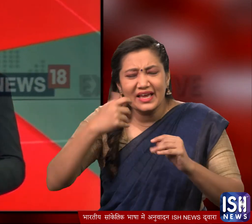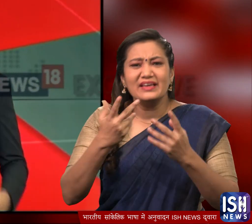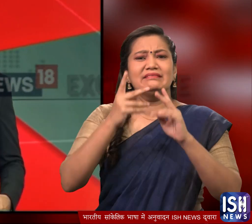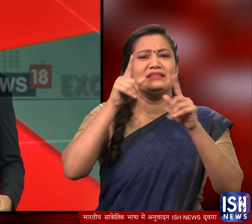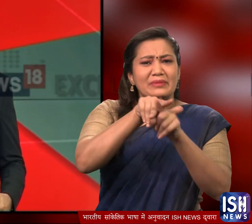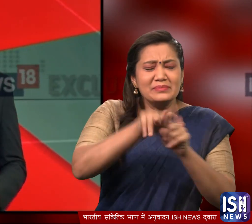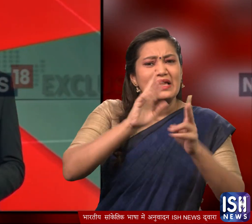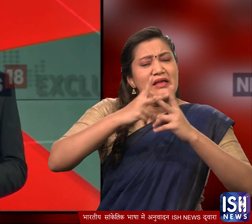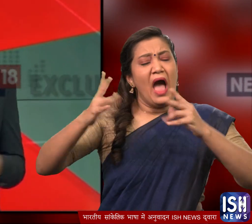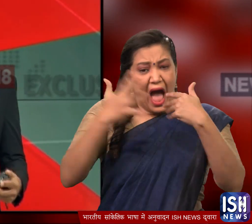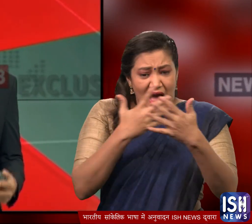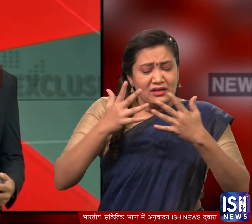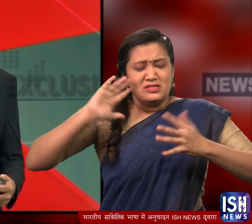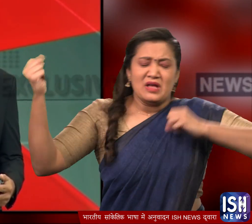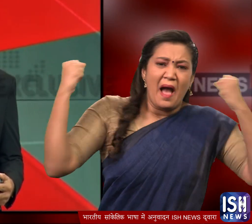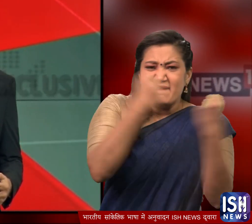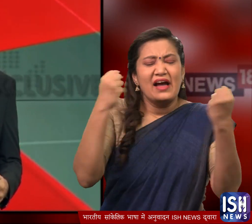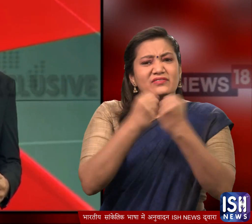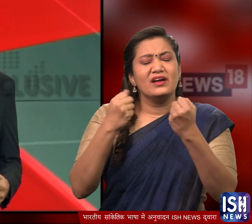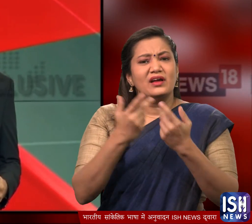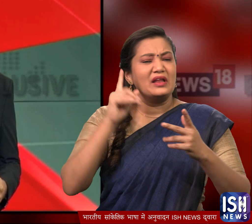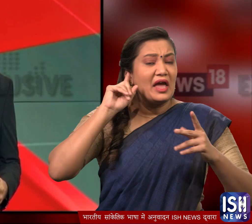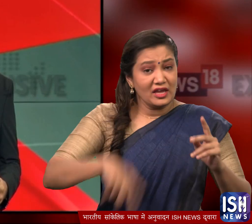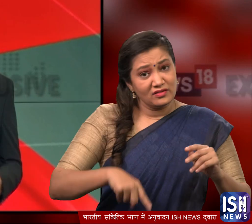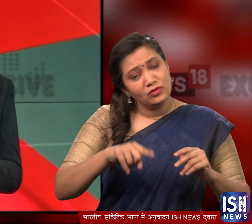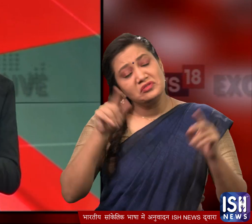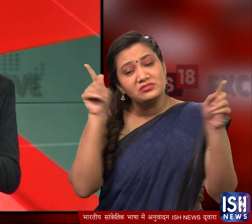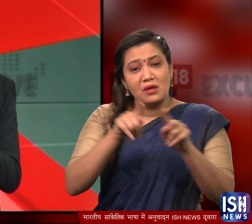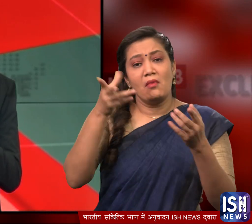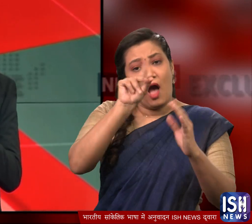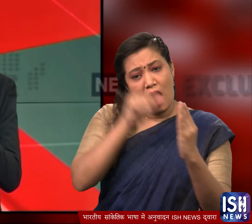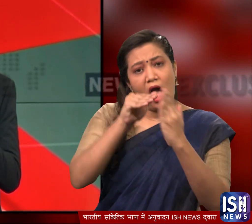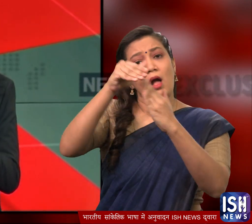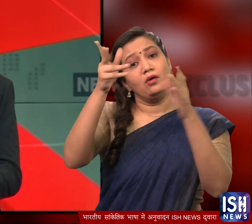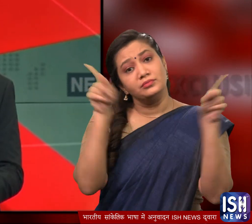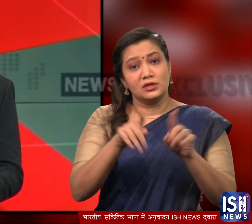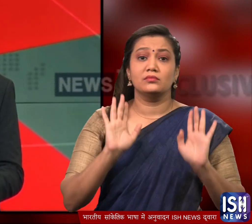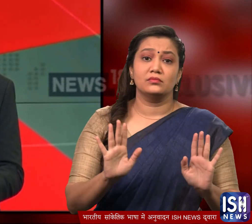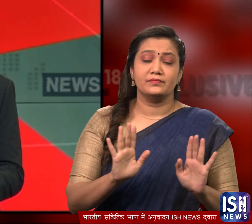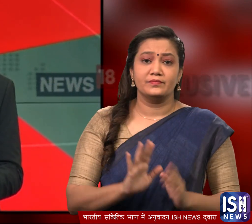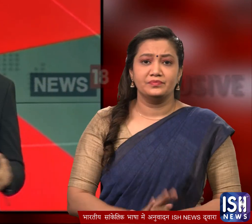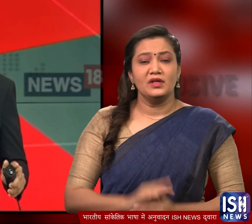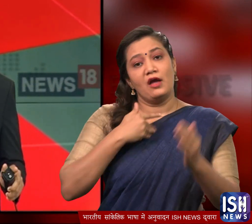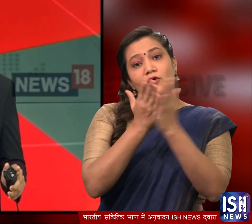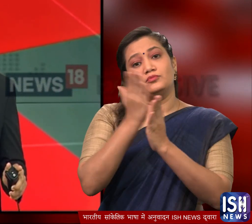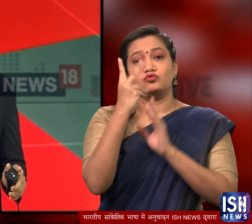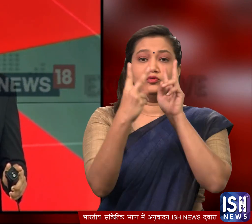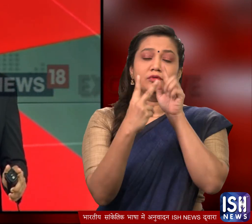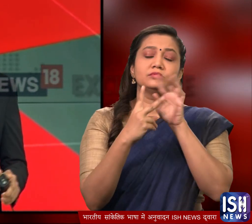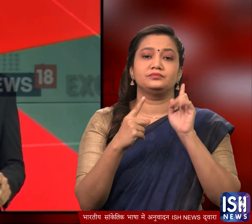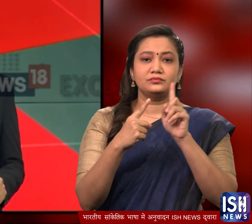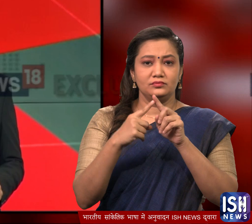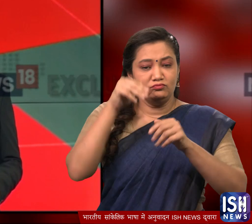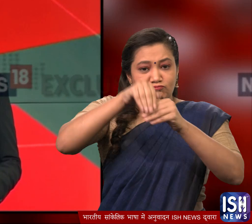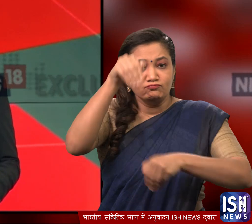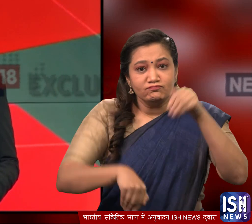में, कभी नगर निगमों में हाथापाई करने वालों को हम नज़रअंदाज करेंगे तो ऐसी घटनाओं को बढ़ावा ही मिलेगा। अब दो ही रास्ते हमारे सामने,